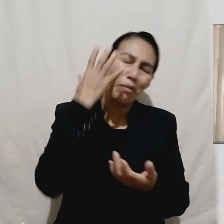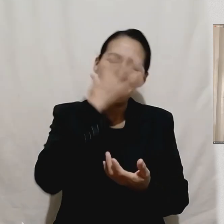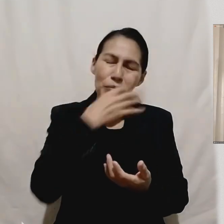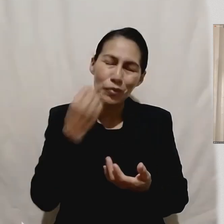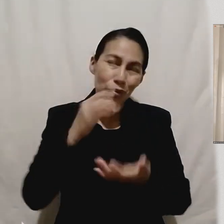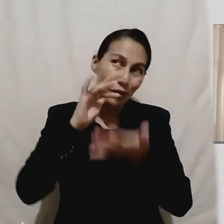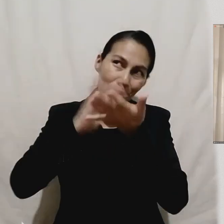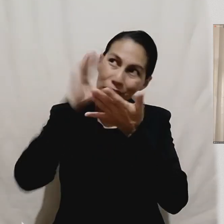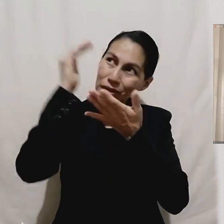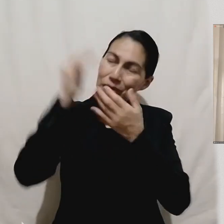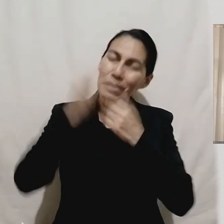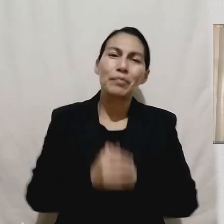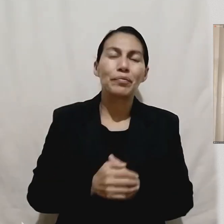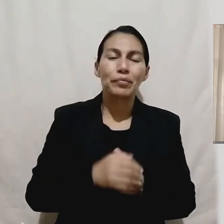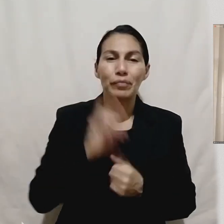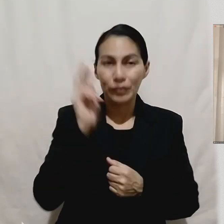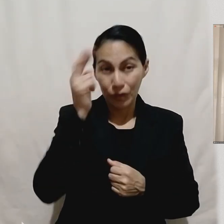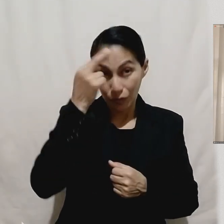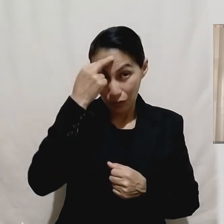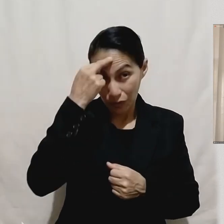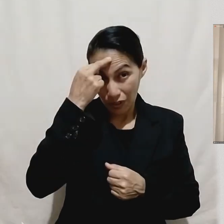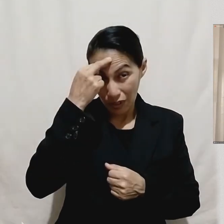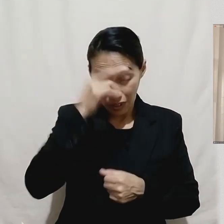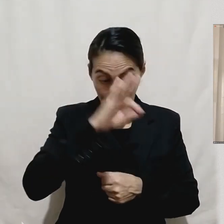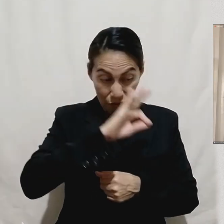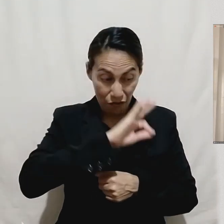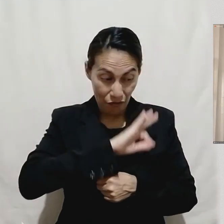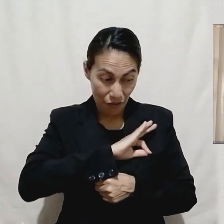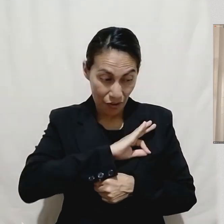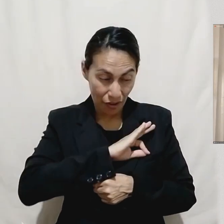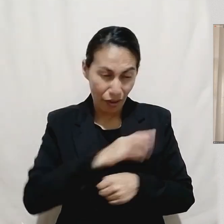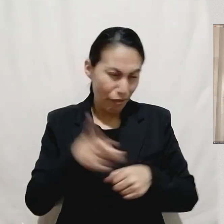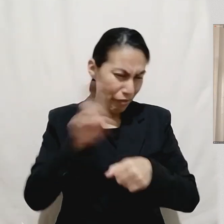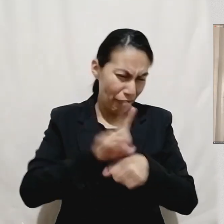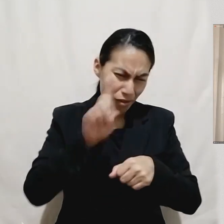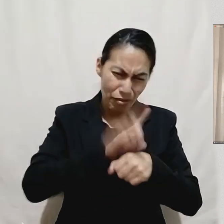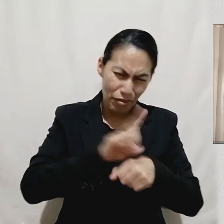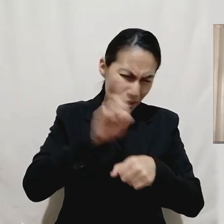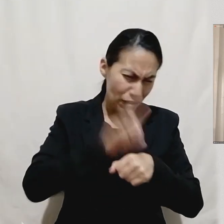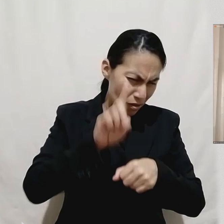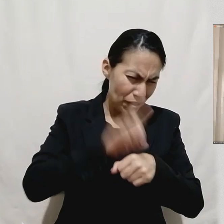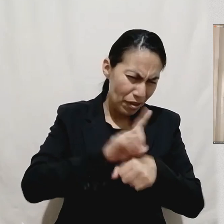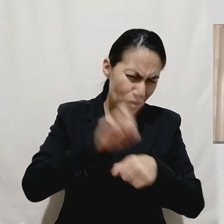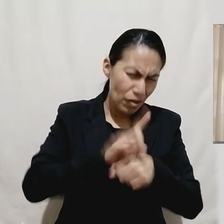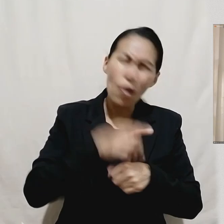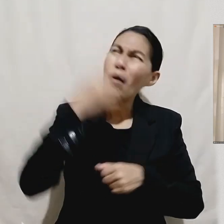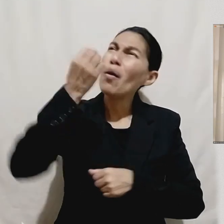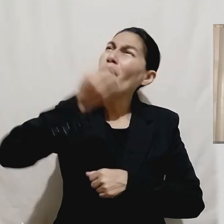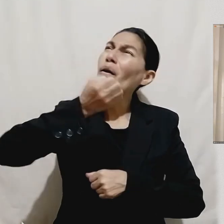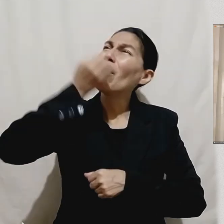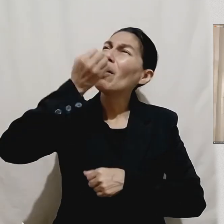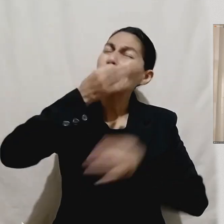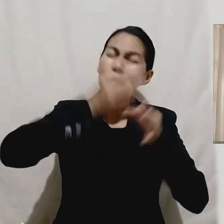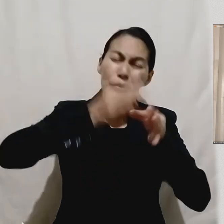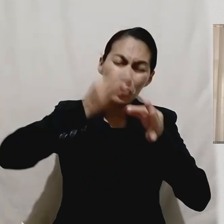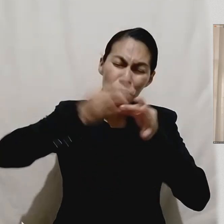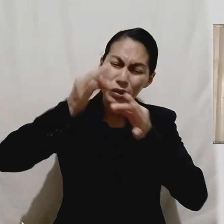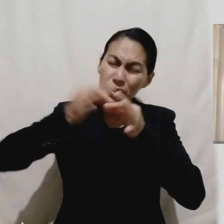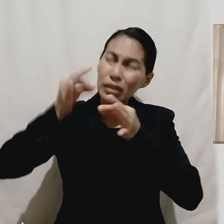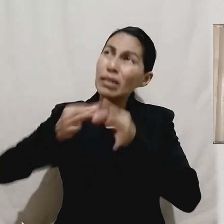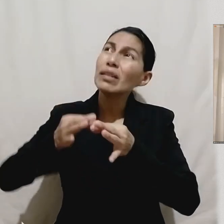se cultiva la fe todos los días de la vida la oración es una oración constante